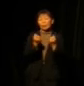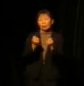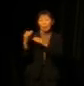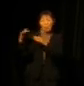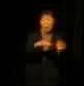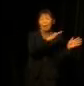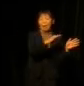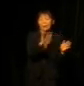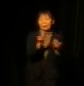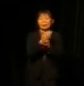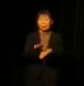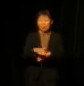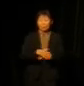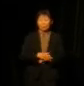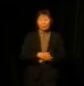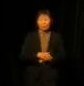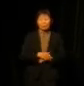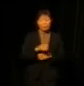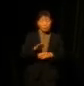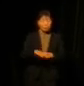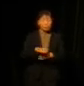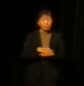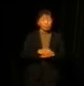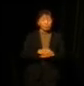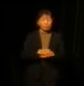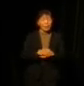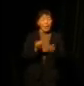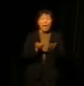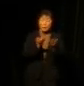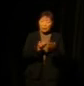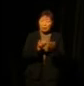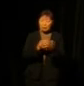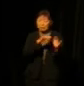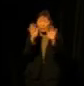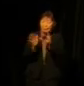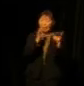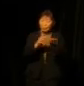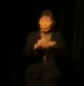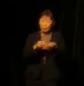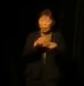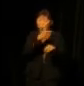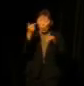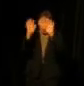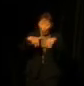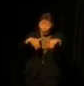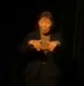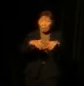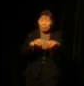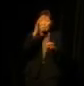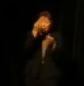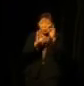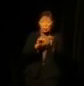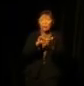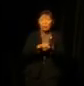のがあったんですけども、で、今までは地震とか台風、大雨、雪の時に家族の人が迎えに